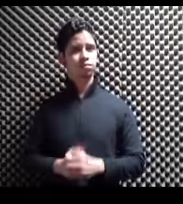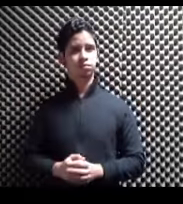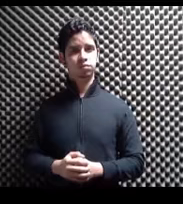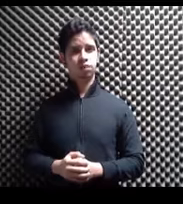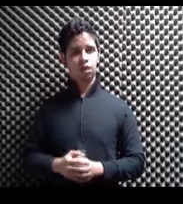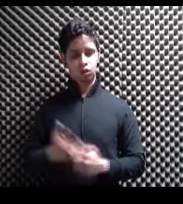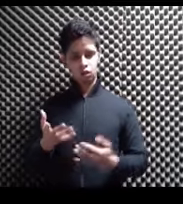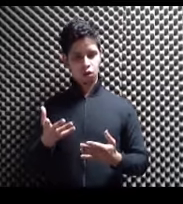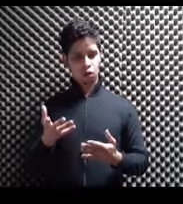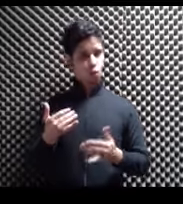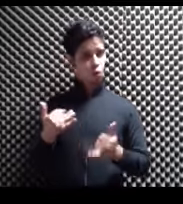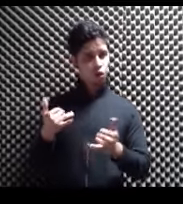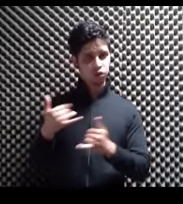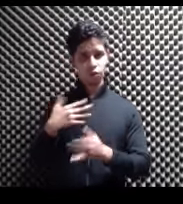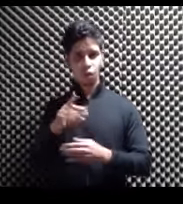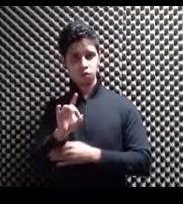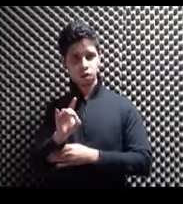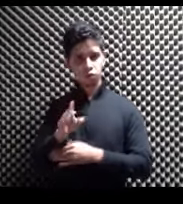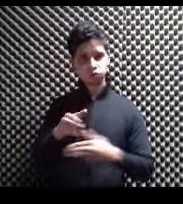menos. Más o menos.